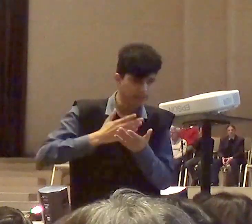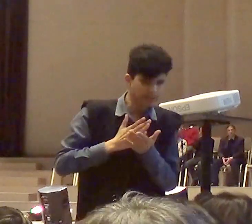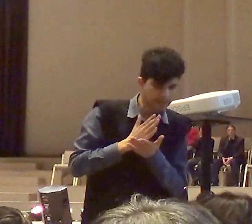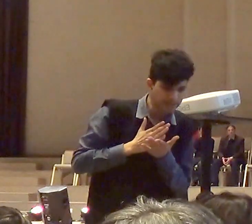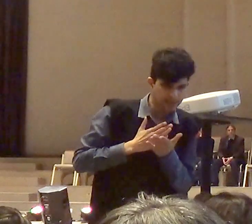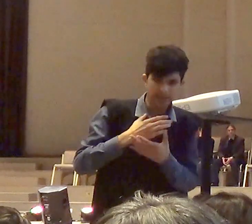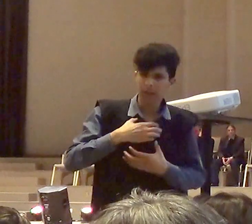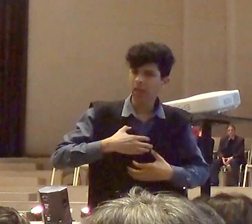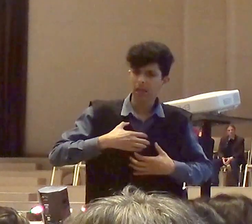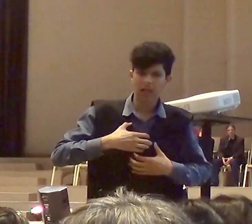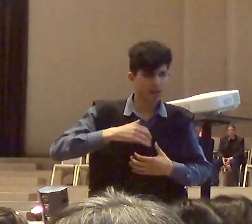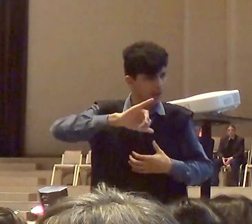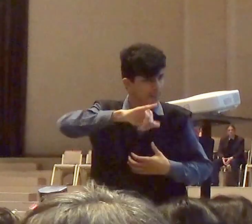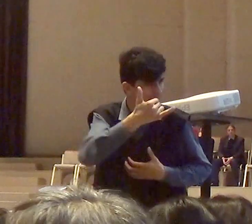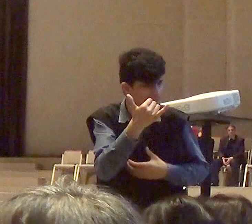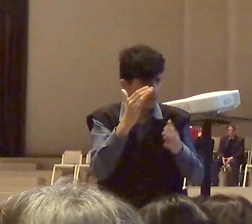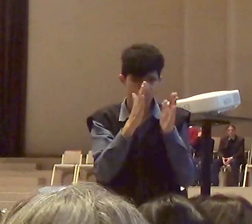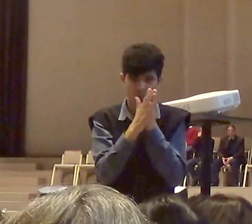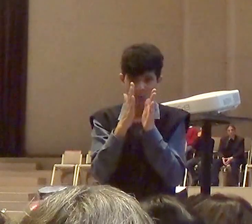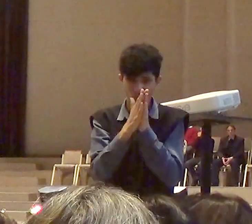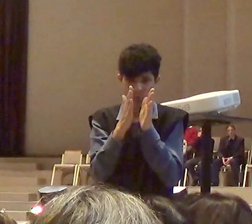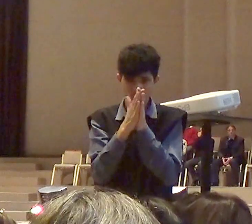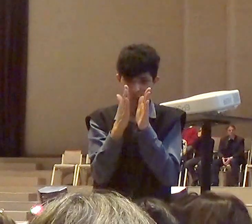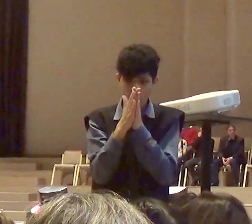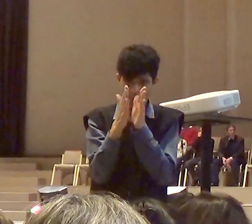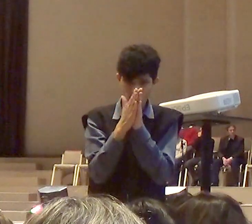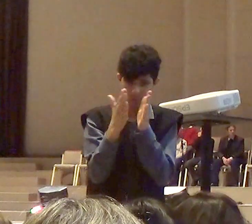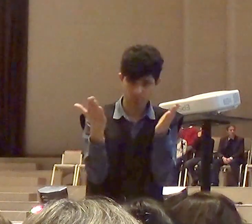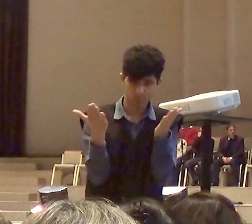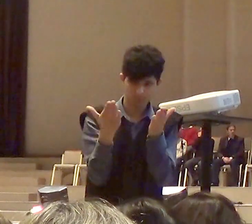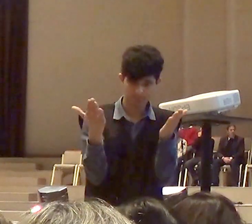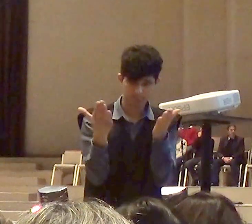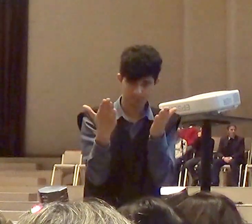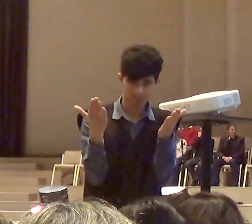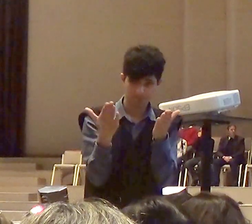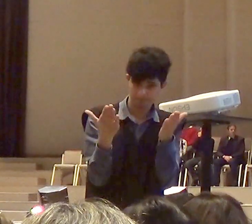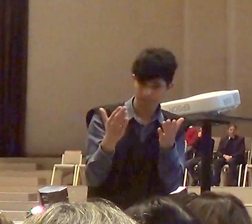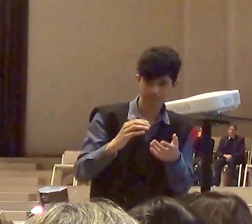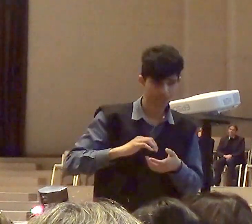vem eu quero orar com você